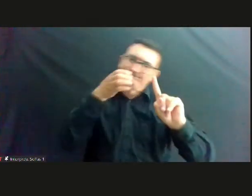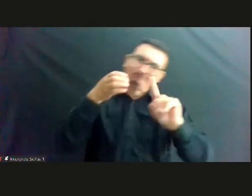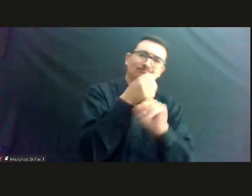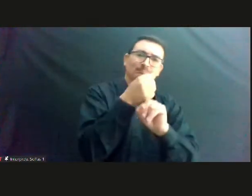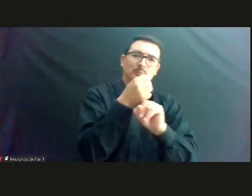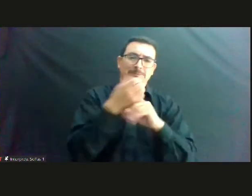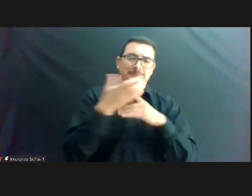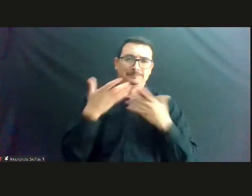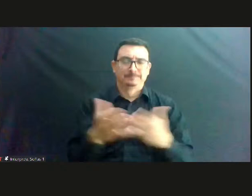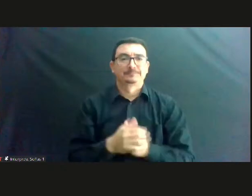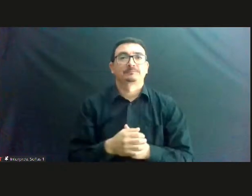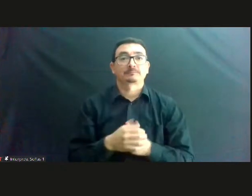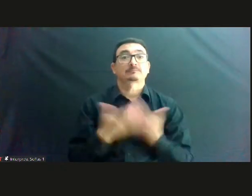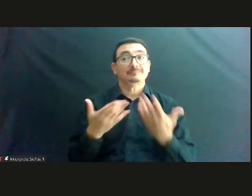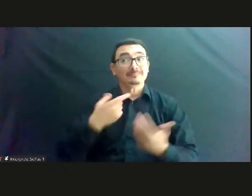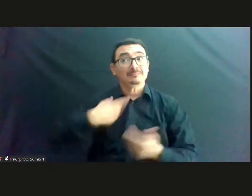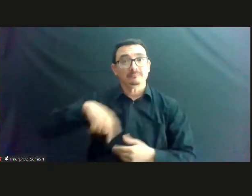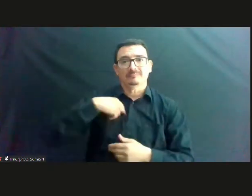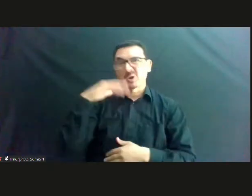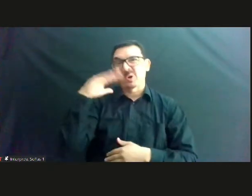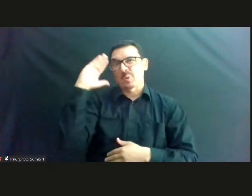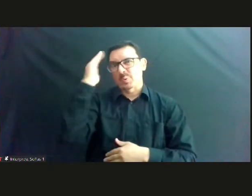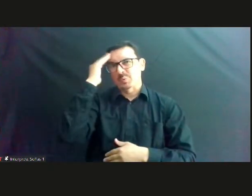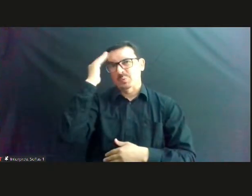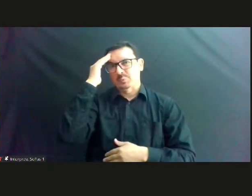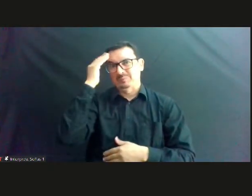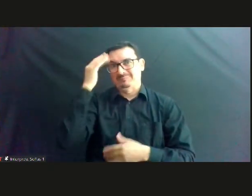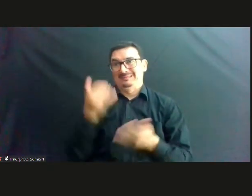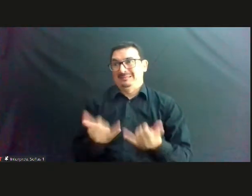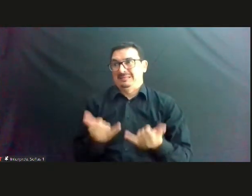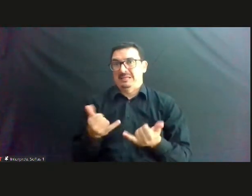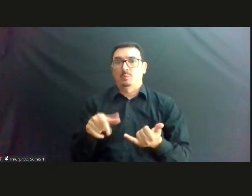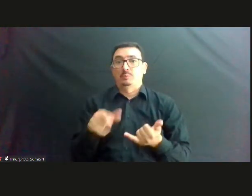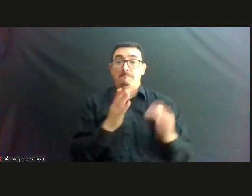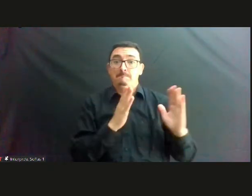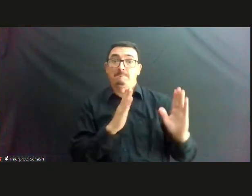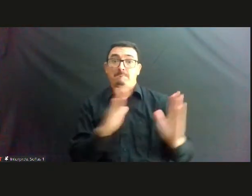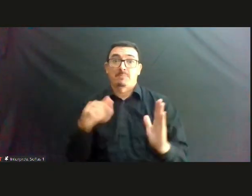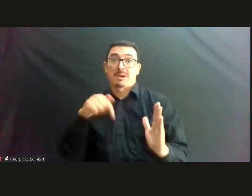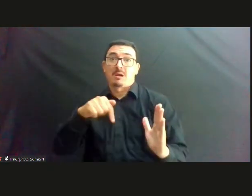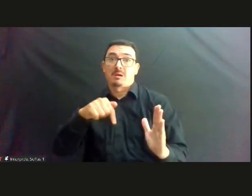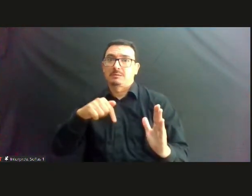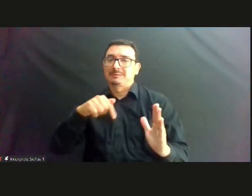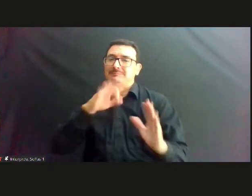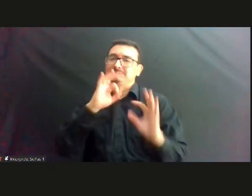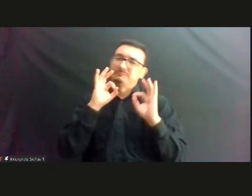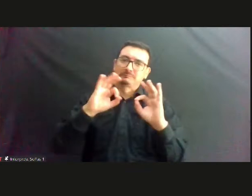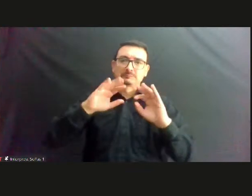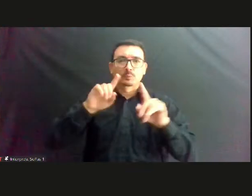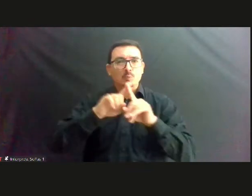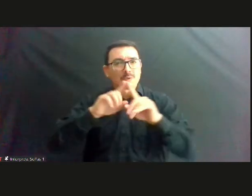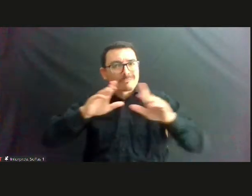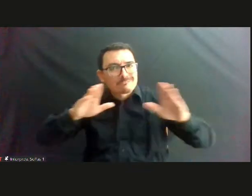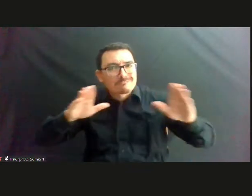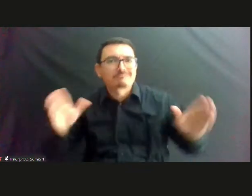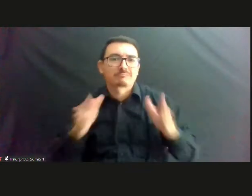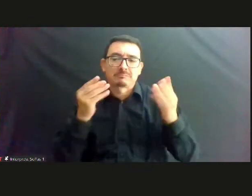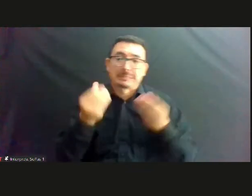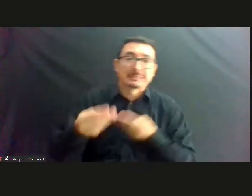convencidos que esta agenda que promueve la economía digital puede ser un